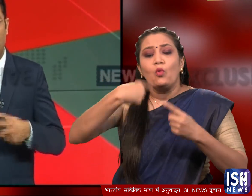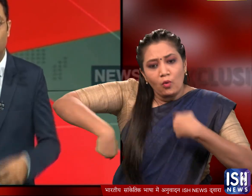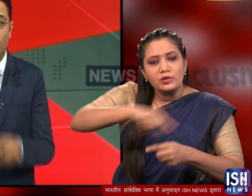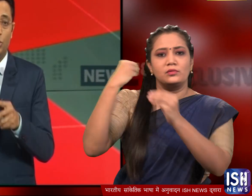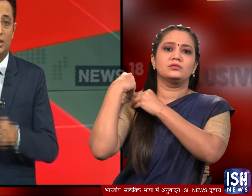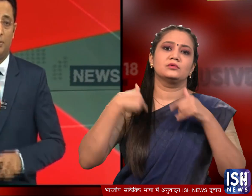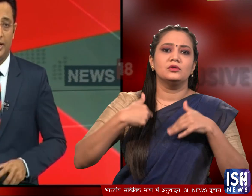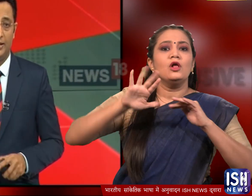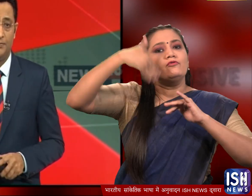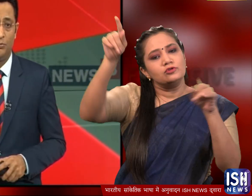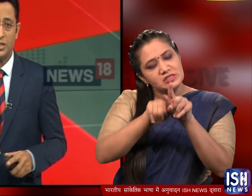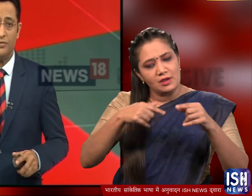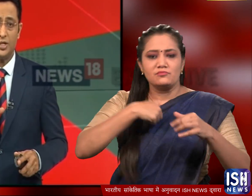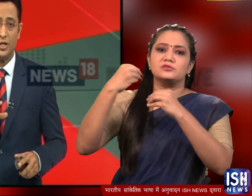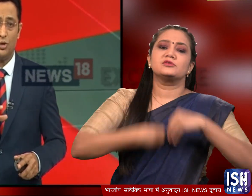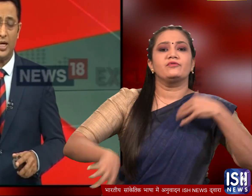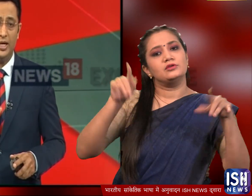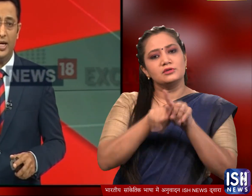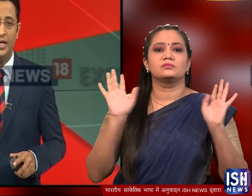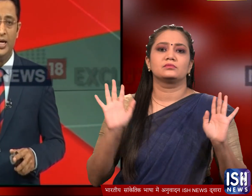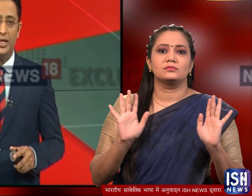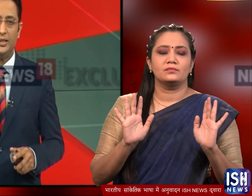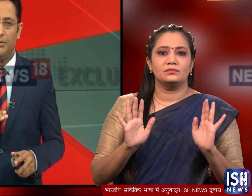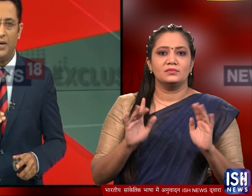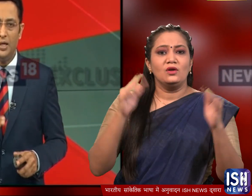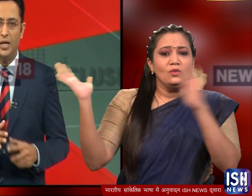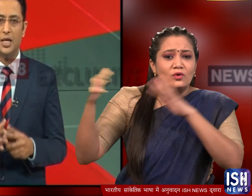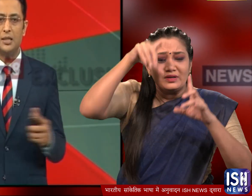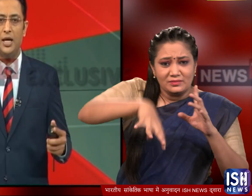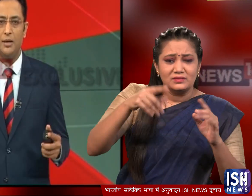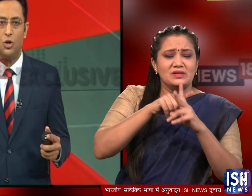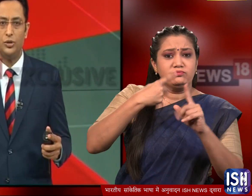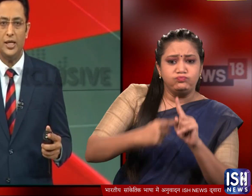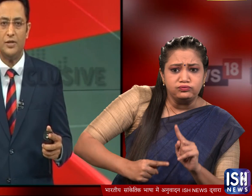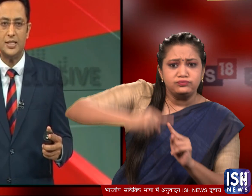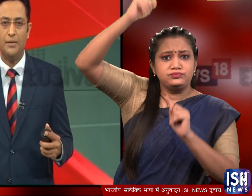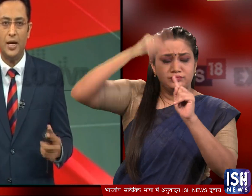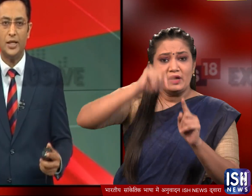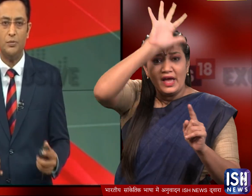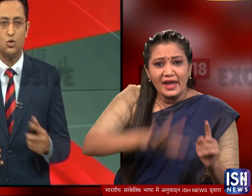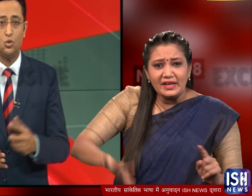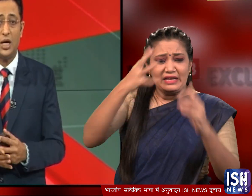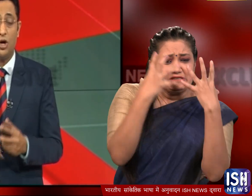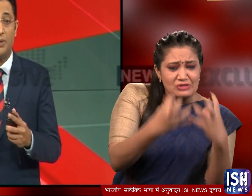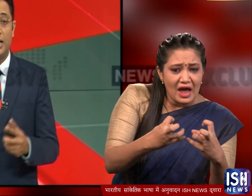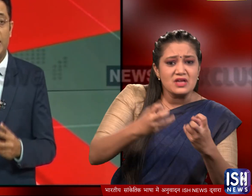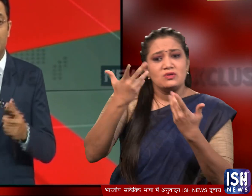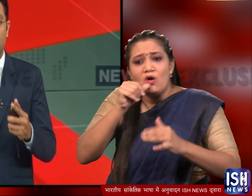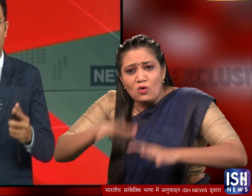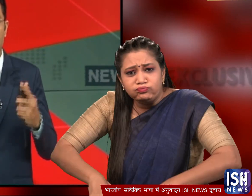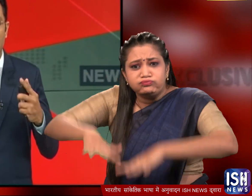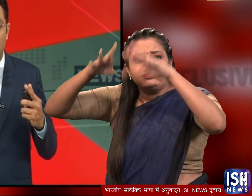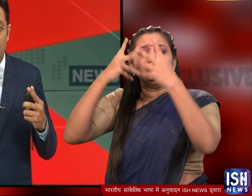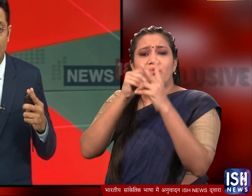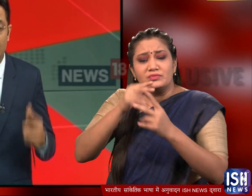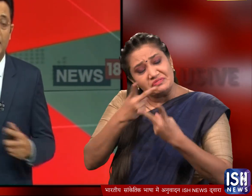भी हमको ही भुगतना पड़ेगा। मौसम विशेषज्ञों का कहना है कि तापमान में असामान्य बढ़ोतरी की वजह से भारत में सूखा और बाढ़ की